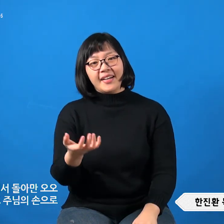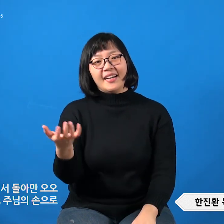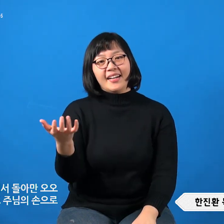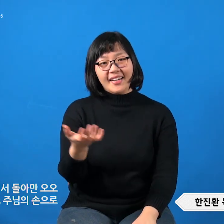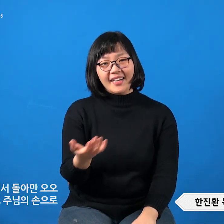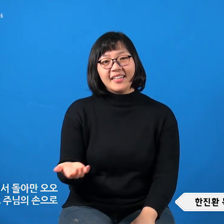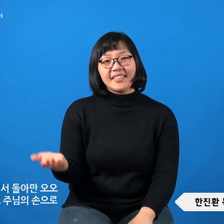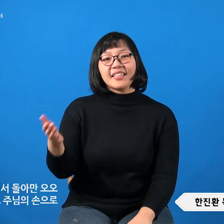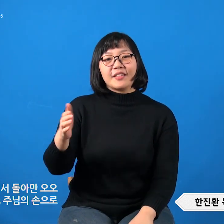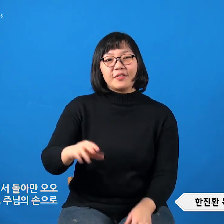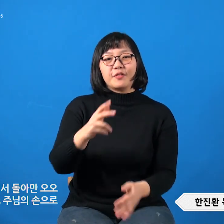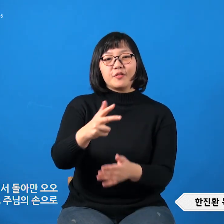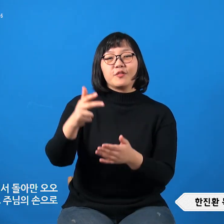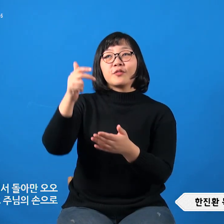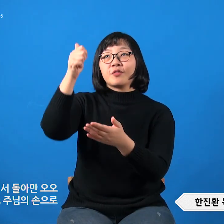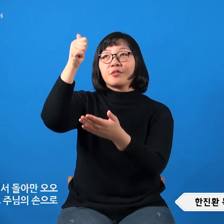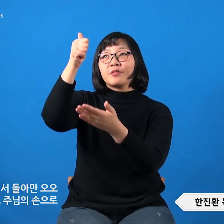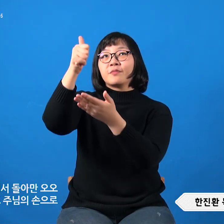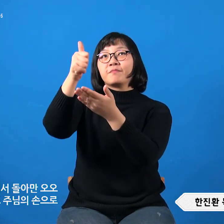아파도